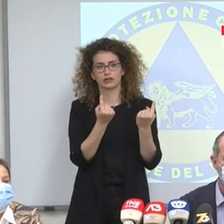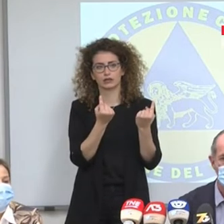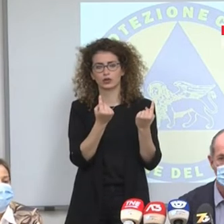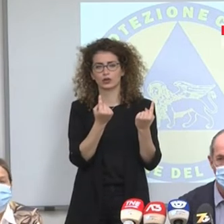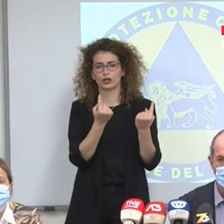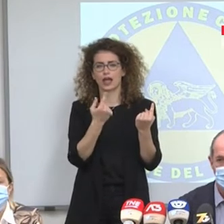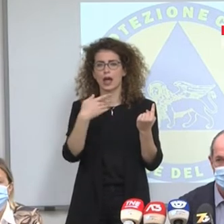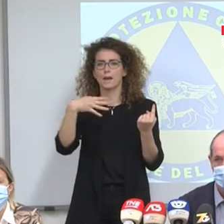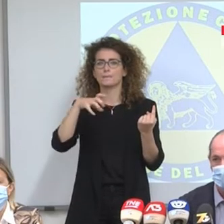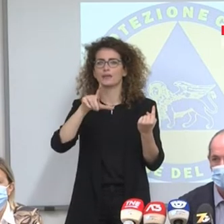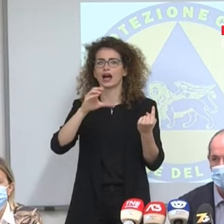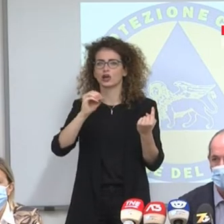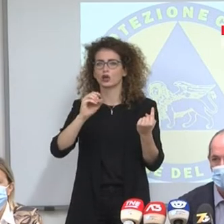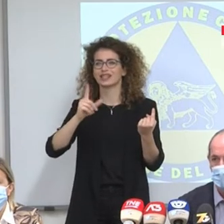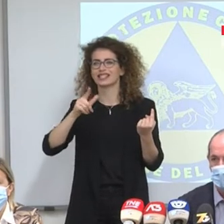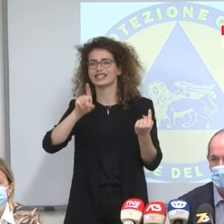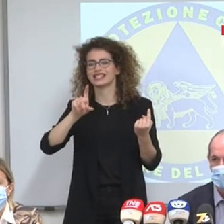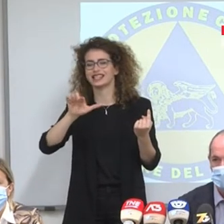Zennaro, Sudan.